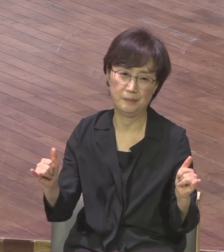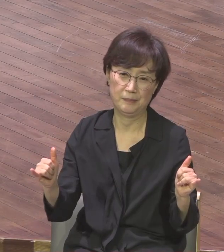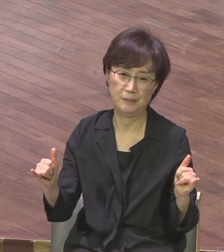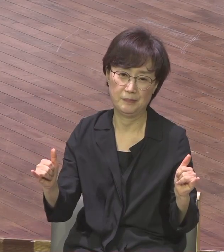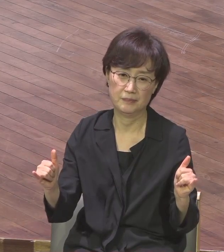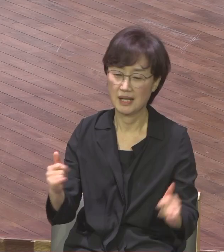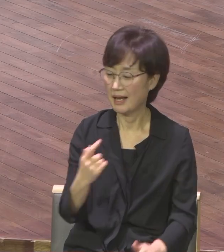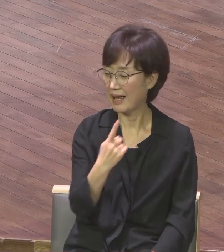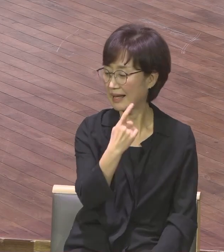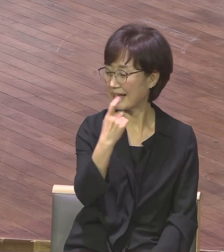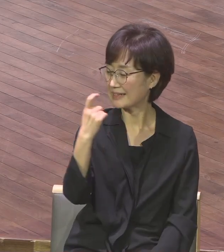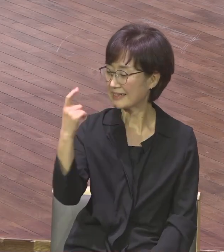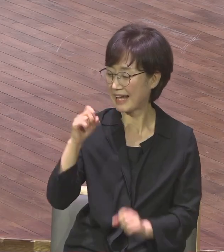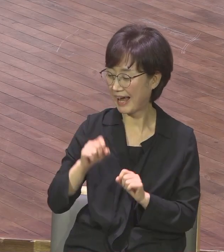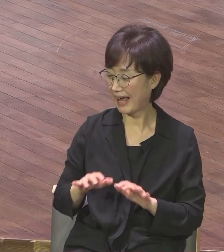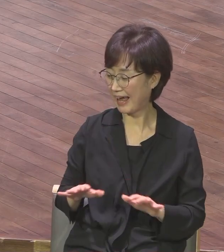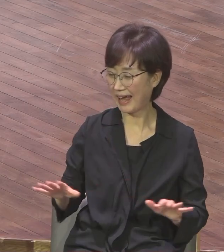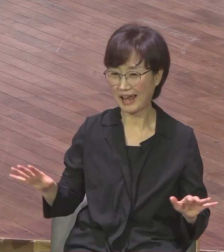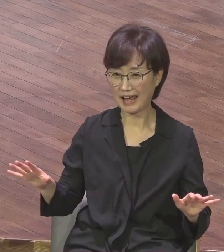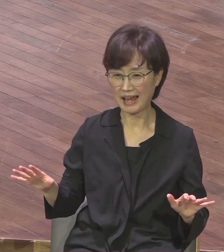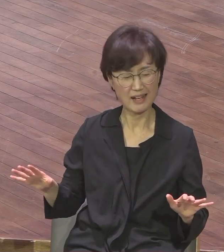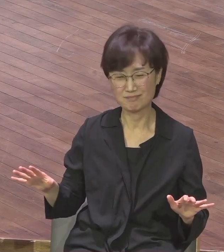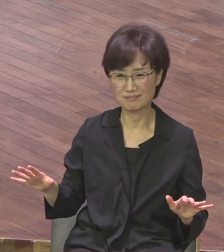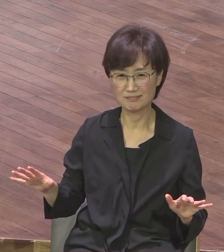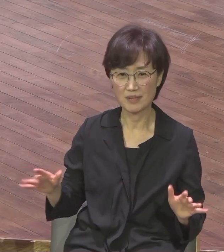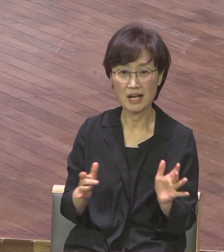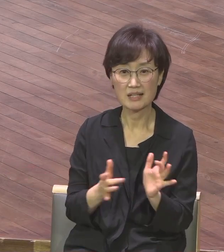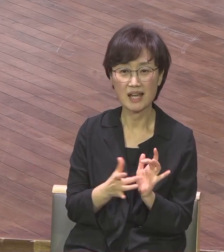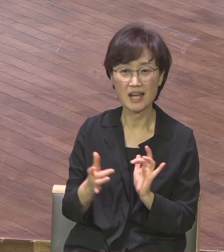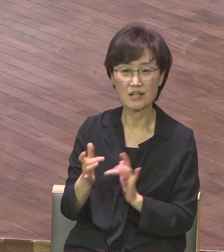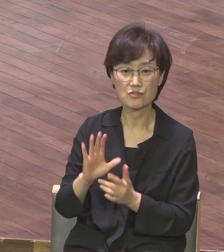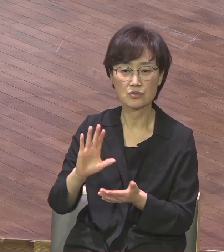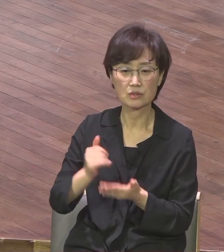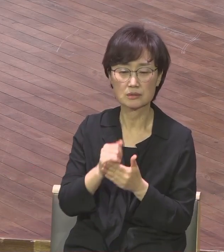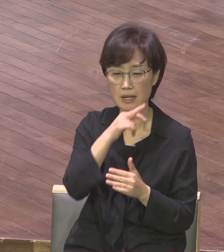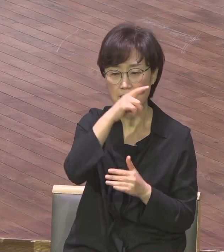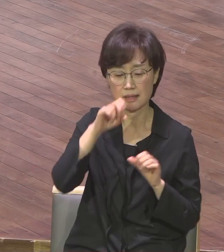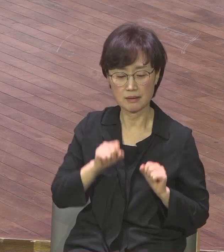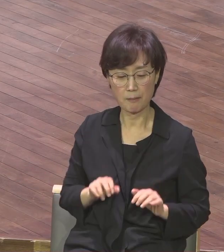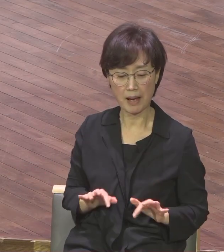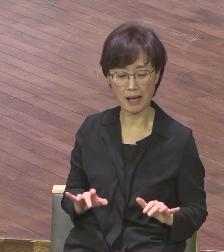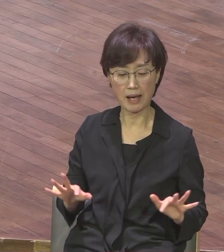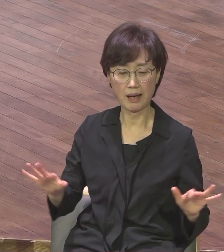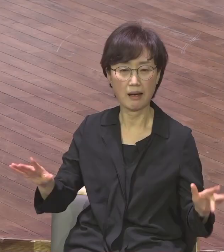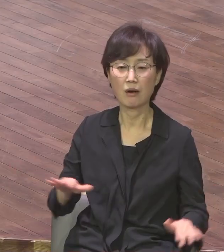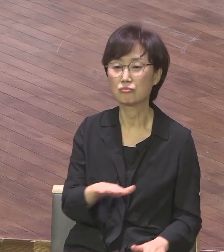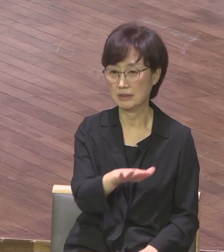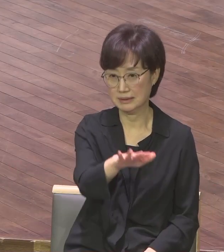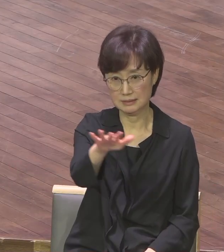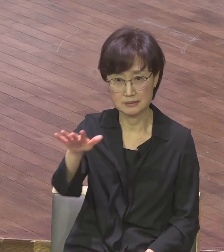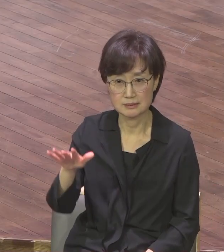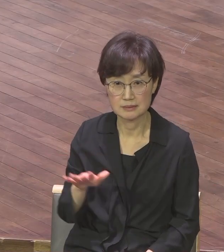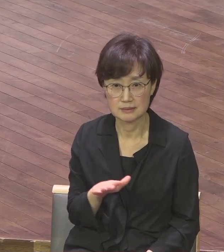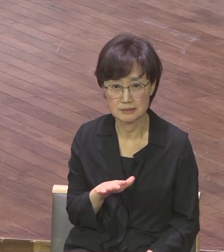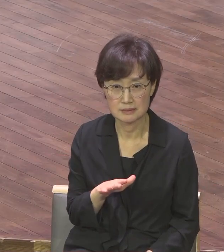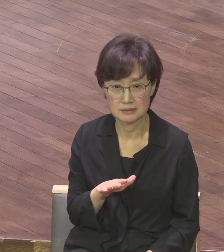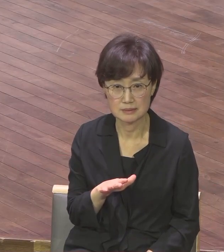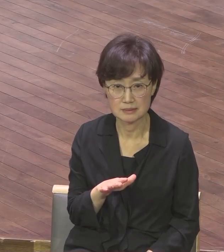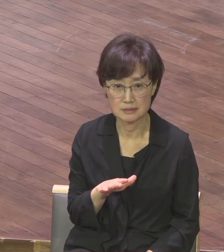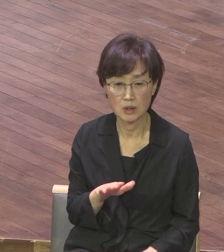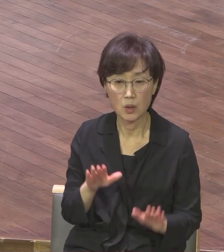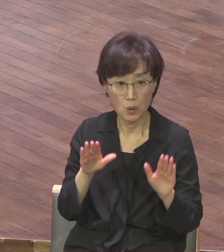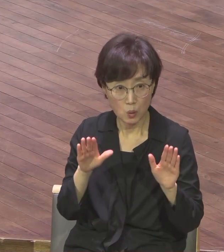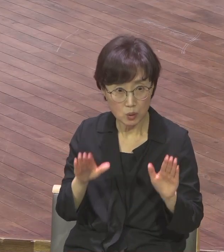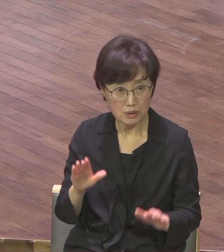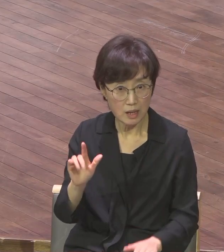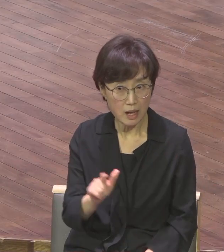향수 뿌리면 향기 나잖아요. 향수. 그럼 여러분요, 예수 향기. 막 오늘만이라도